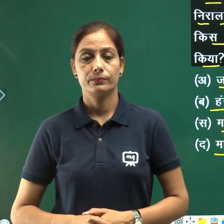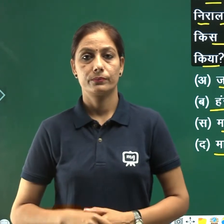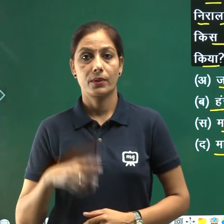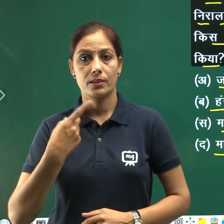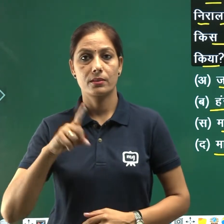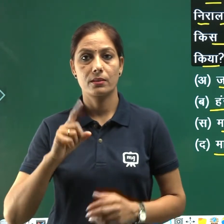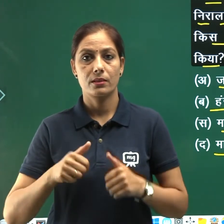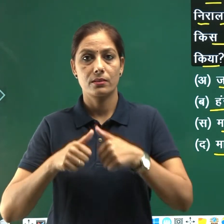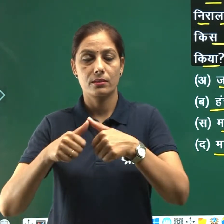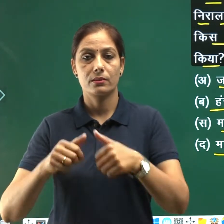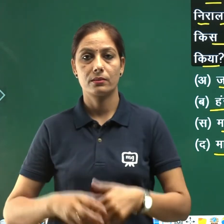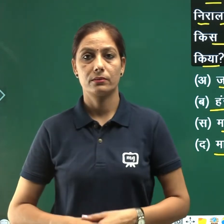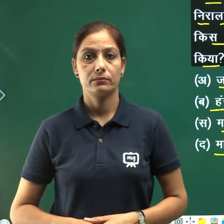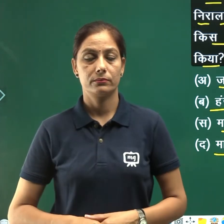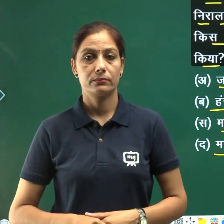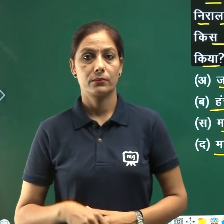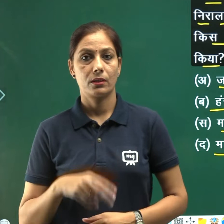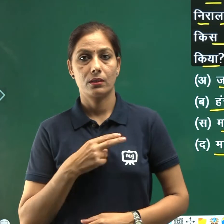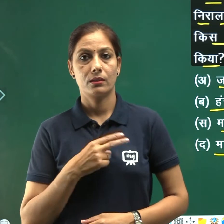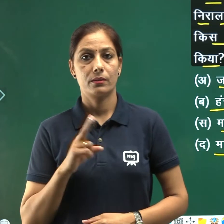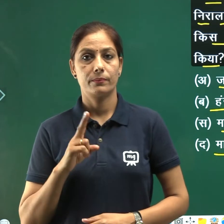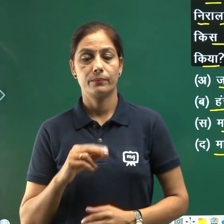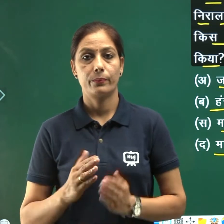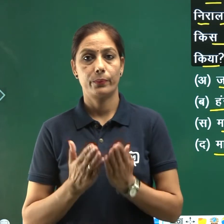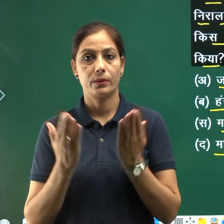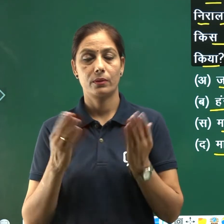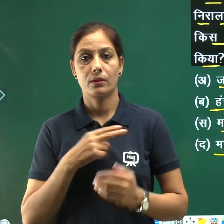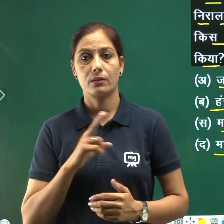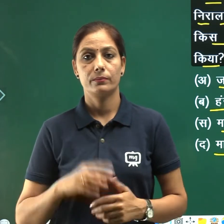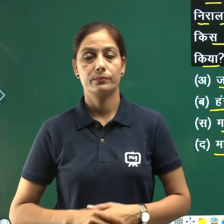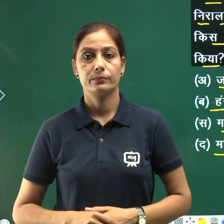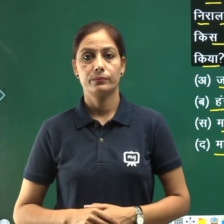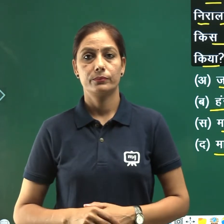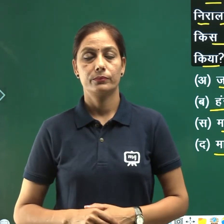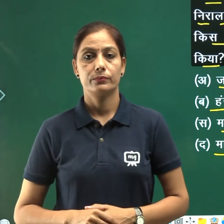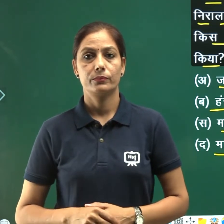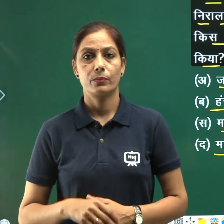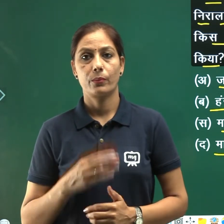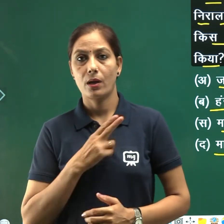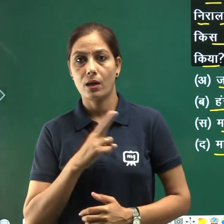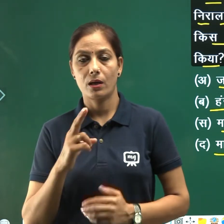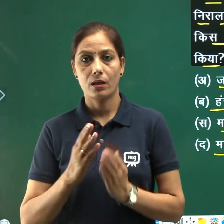सही उत्तर है मतवाला। इन्होंने मतवाला पत्रिका का